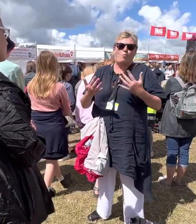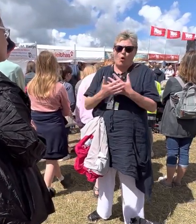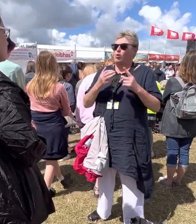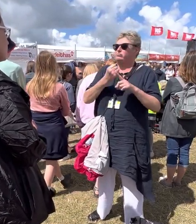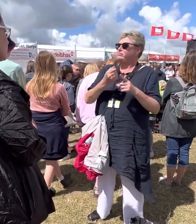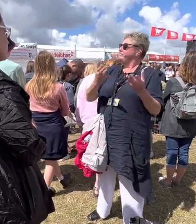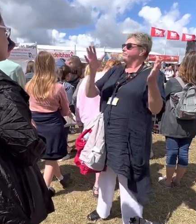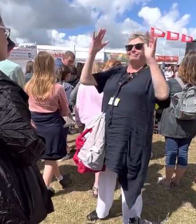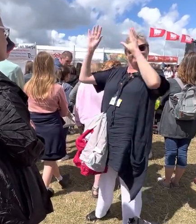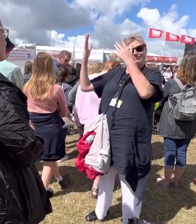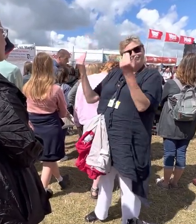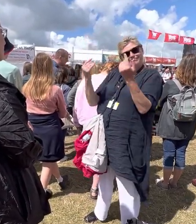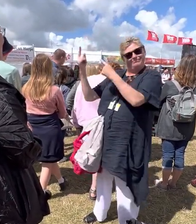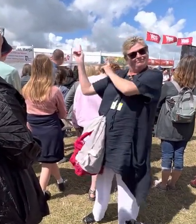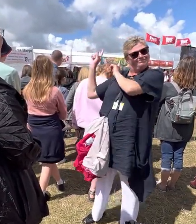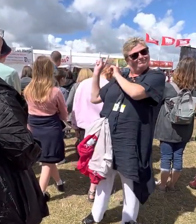rowch groeso cynnas i Wallace.